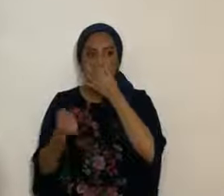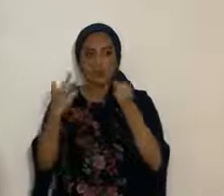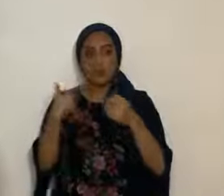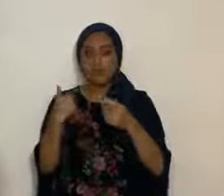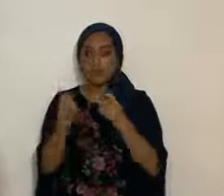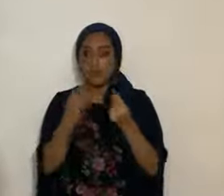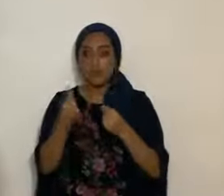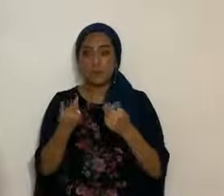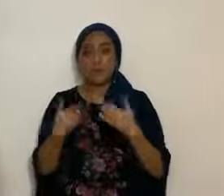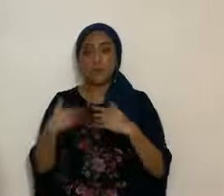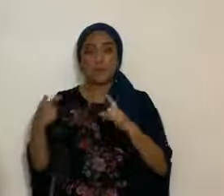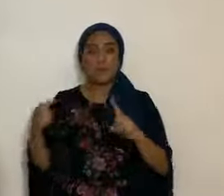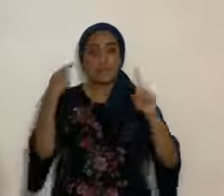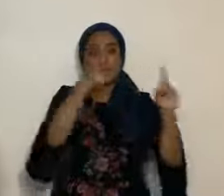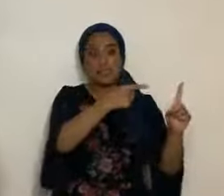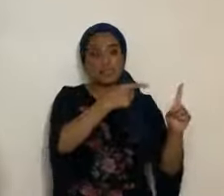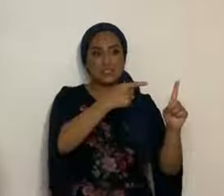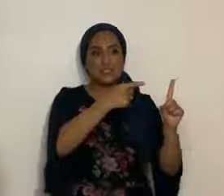tiene resultados infructuosos,